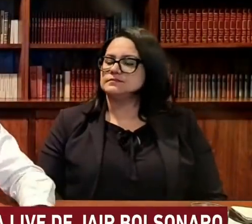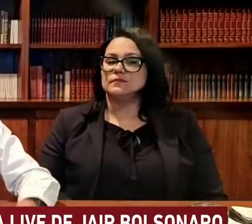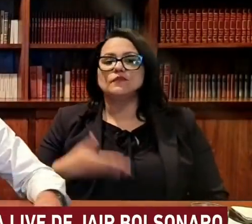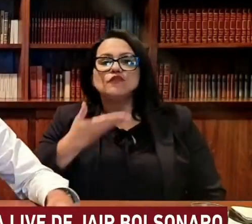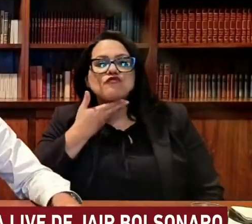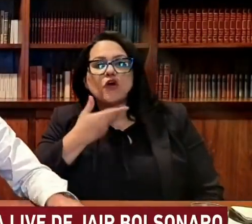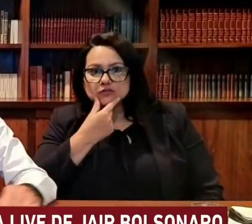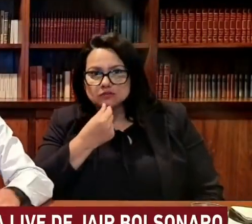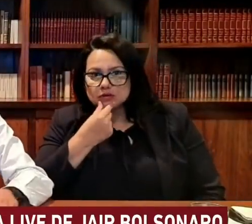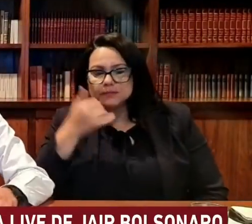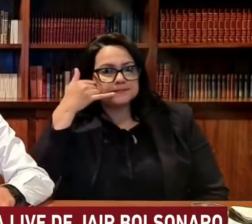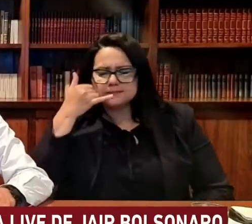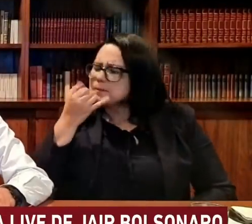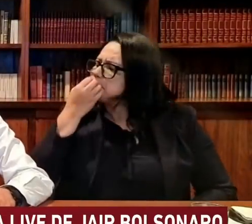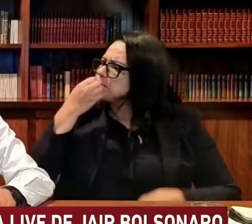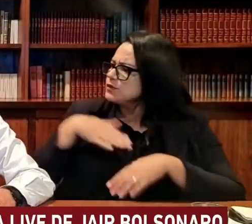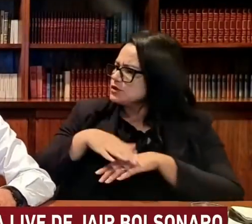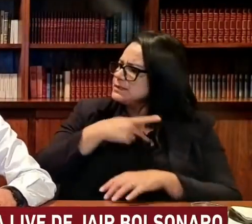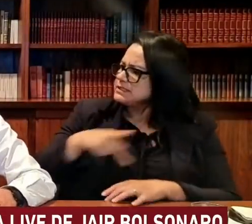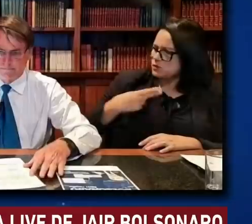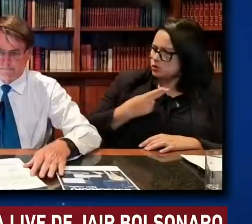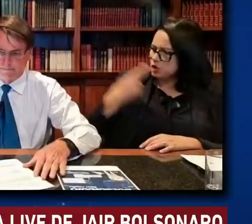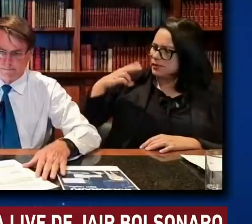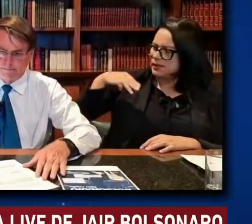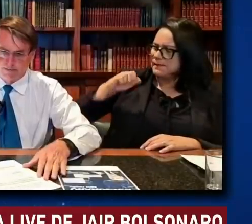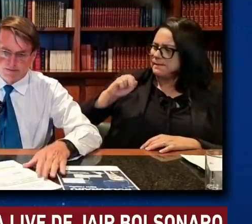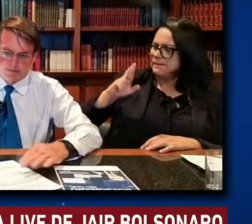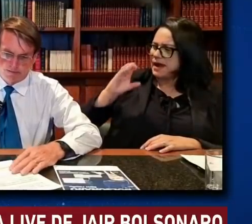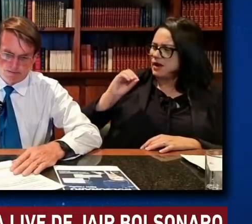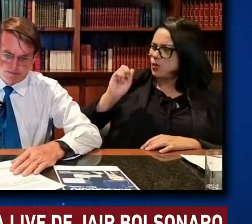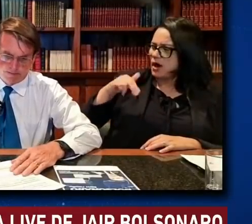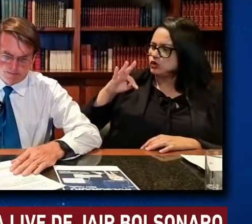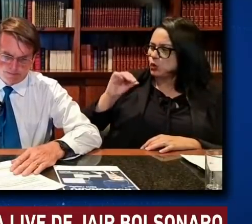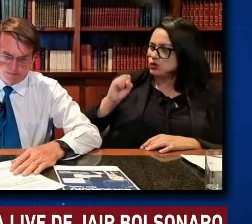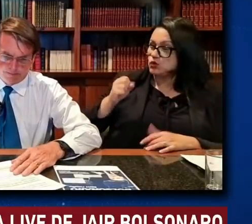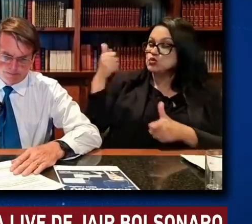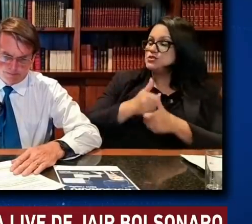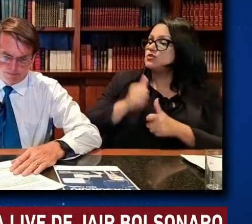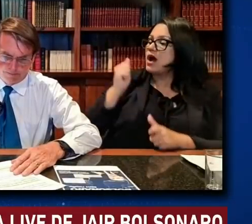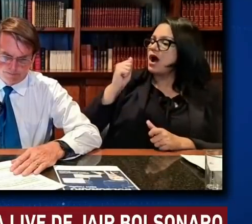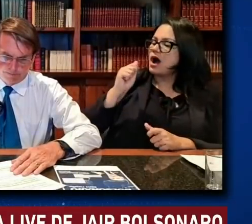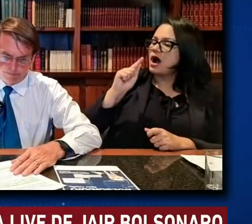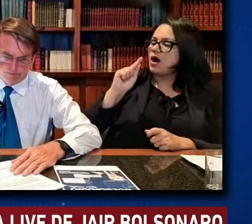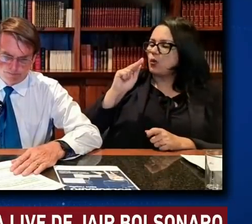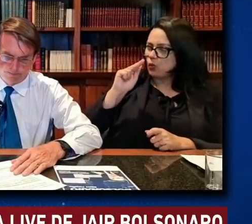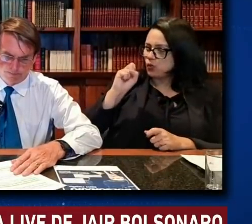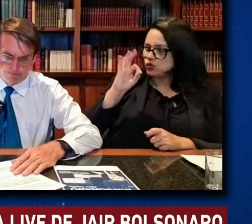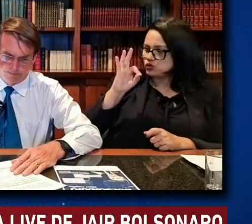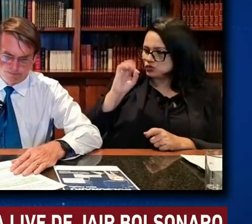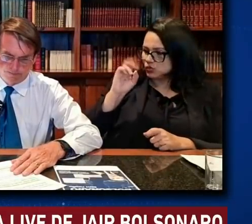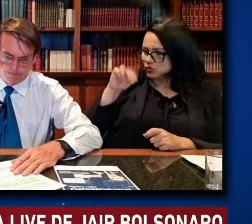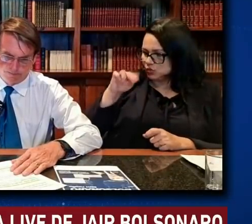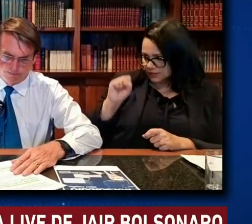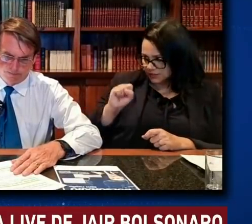Boa noite, presidente. Meu nome é Marco Antônio Costa, estou substituindo Augusto Nunes aqui no Pingos nos Is. Gostaria de perguntar para o